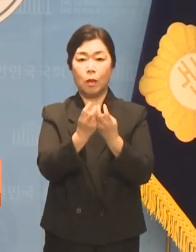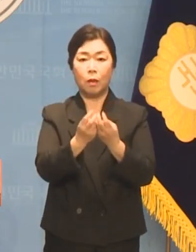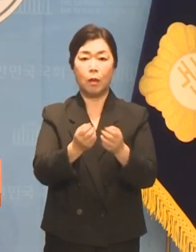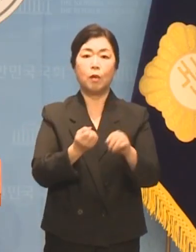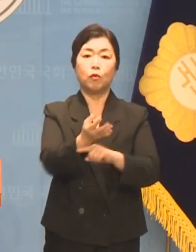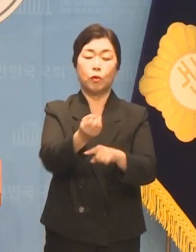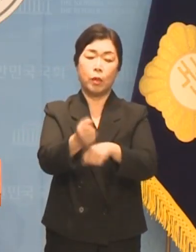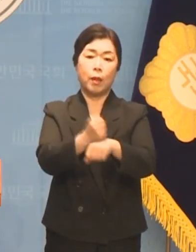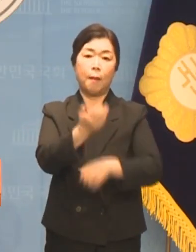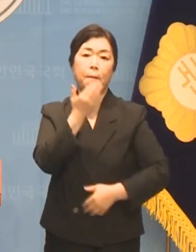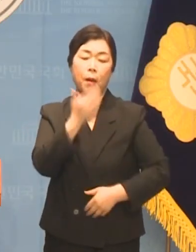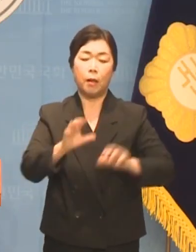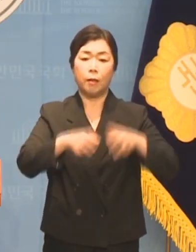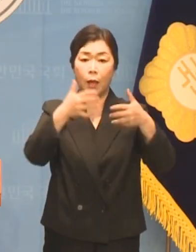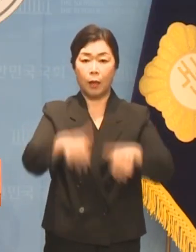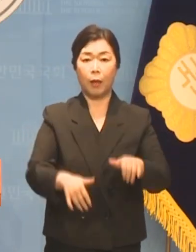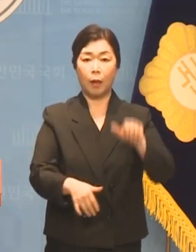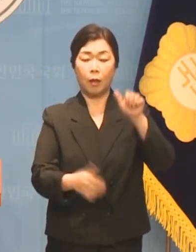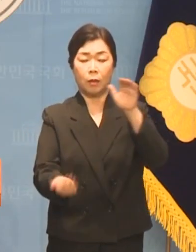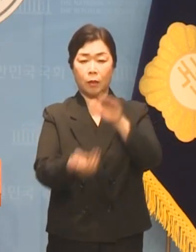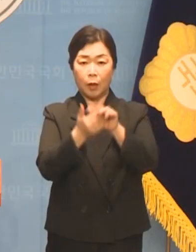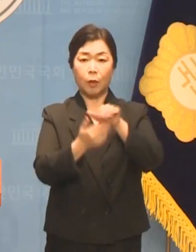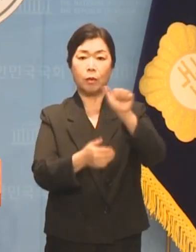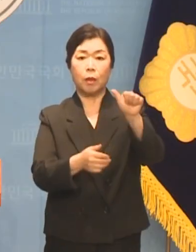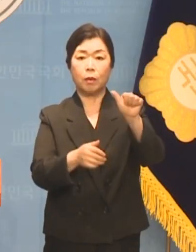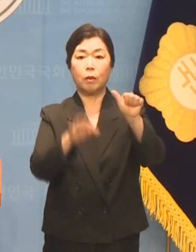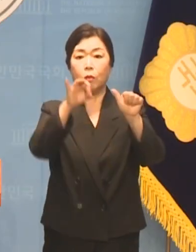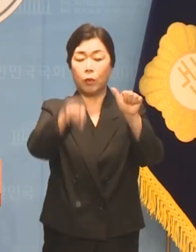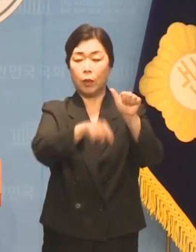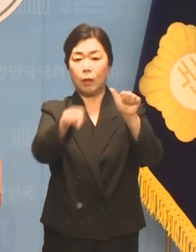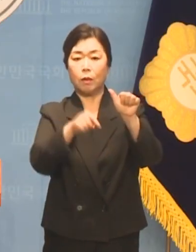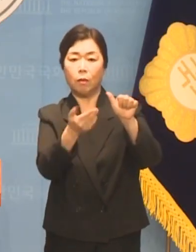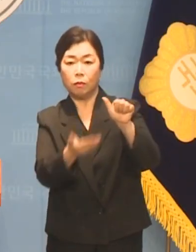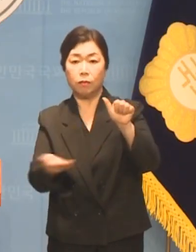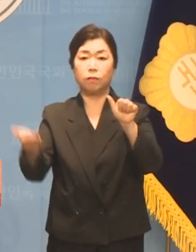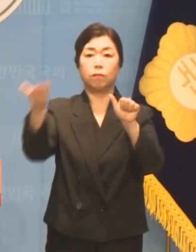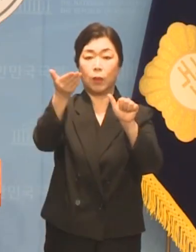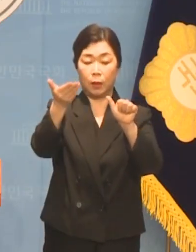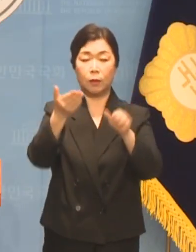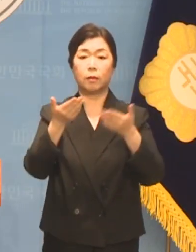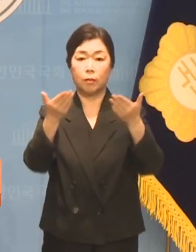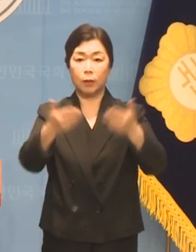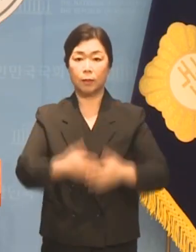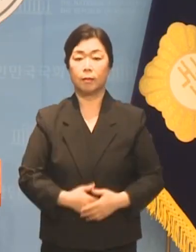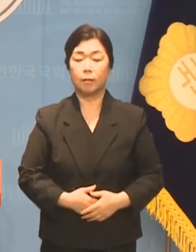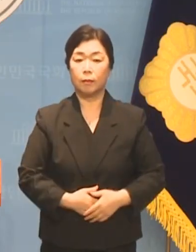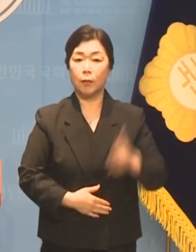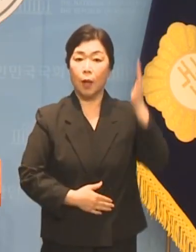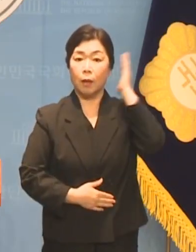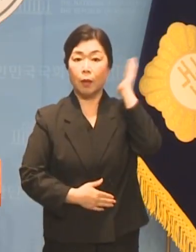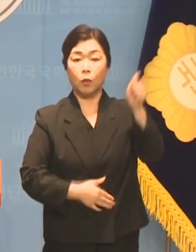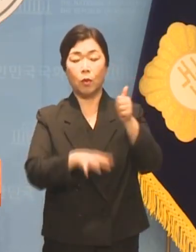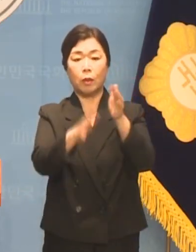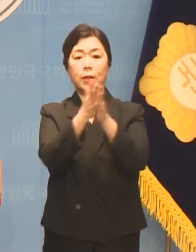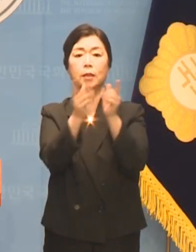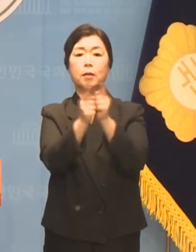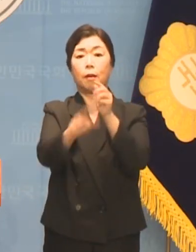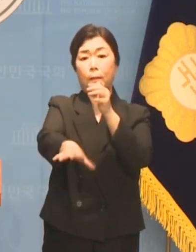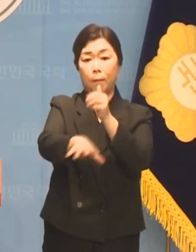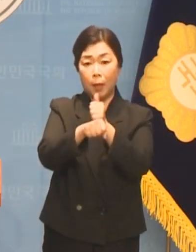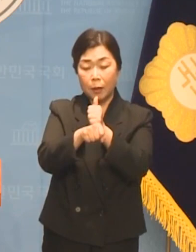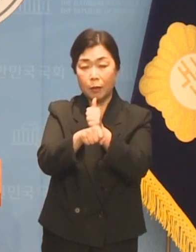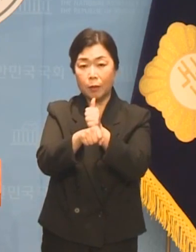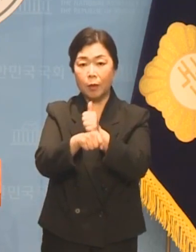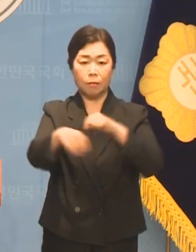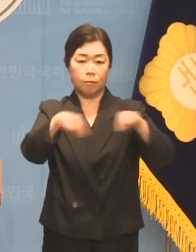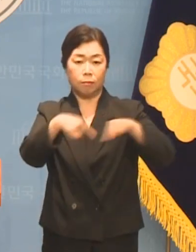탑4 방산 강국으로 퀀텀 점프시키겠습니다. 대통령 직속 컨트롤 타워,